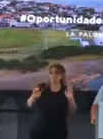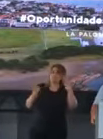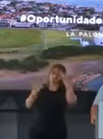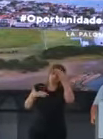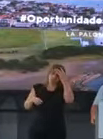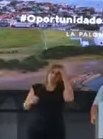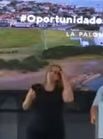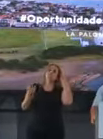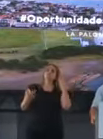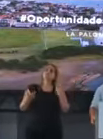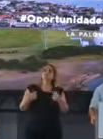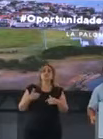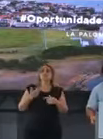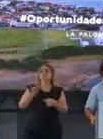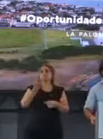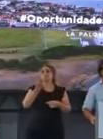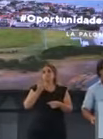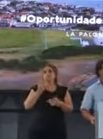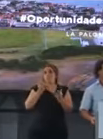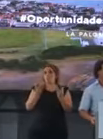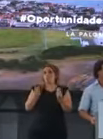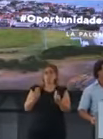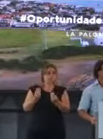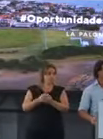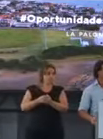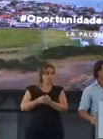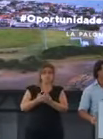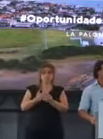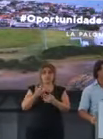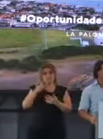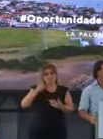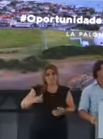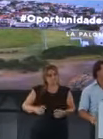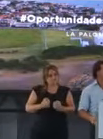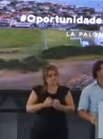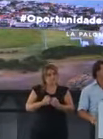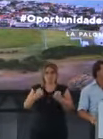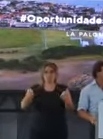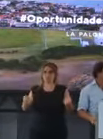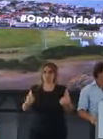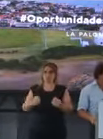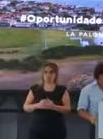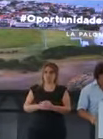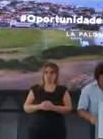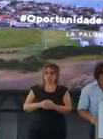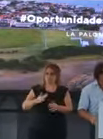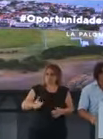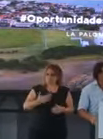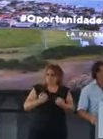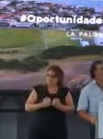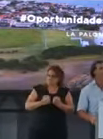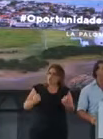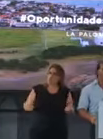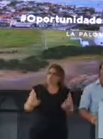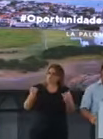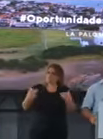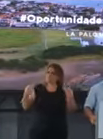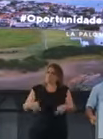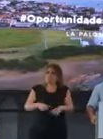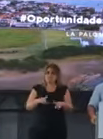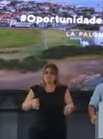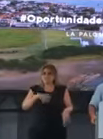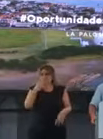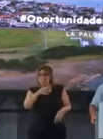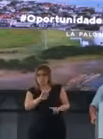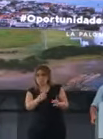Entre otras cosas, porque yo siempre admiré mucho a los corajudos. Corajudo, lo que tienen coraje en serio, eso no grita.